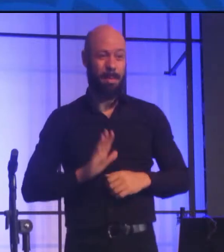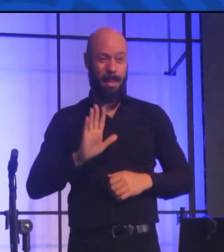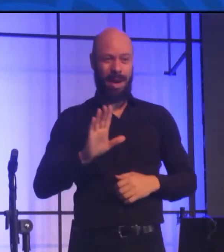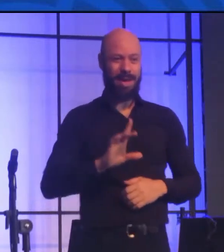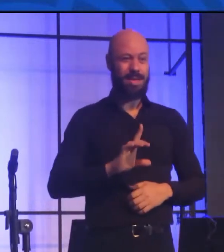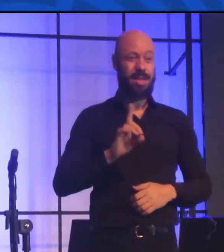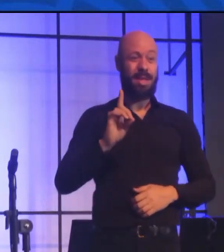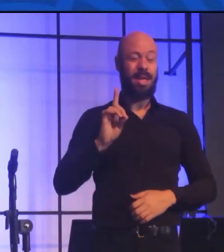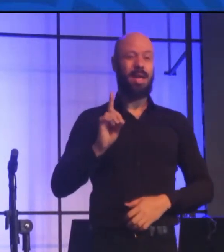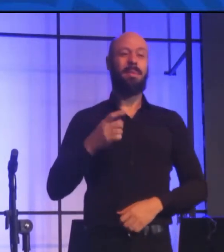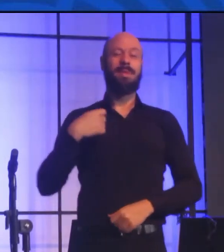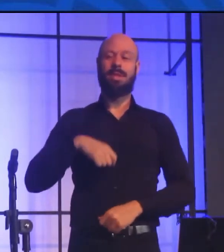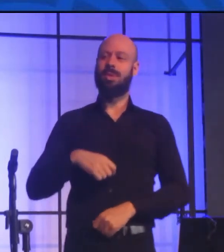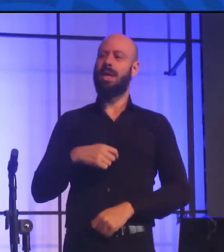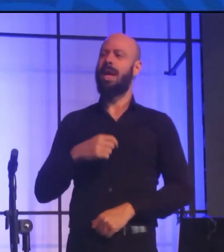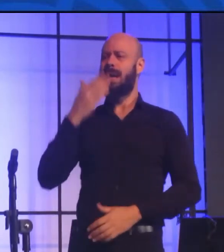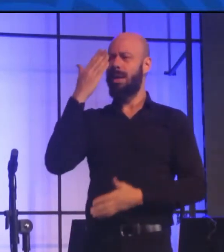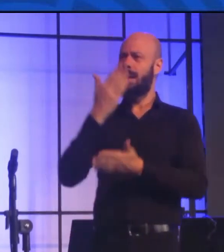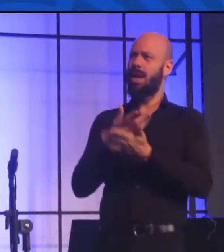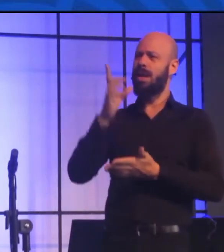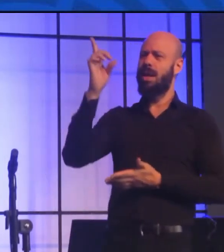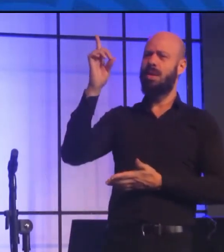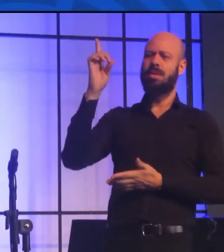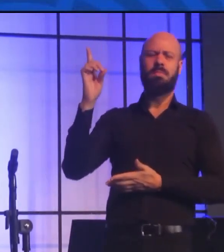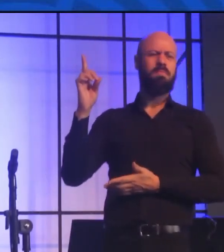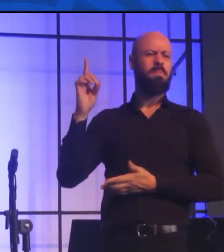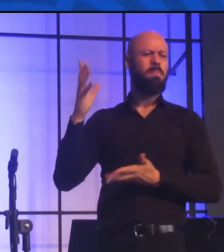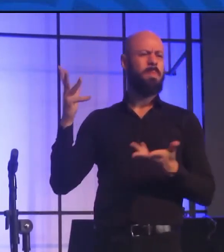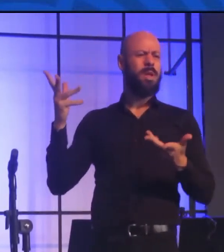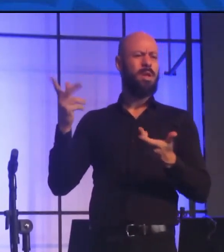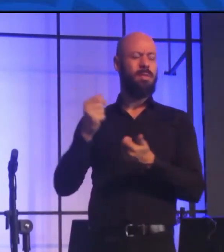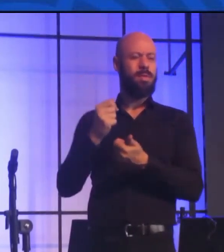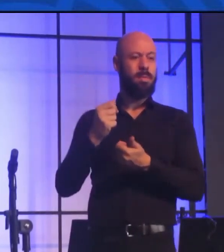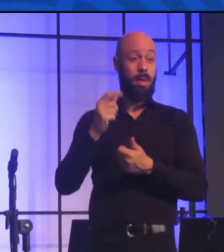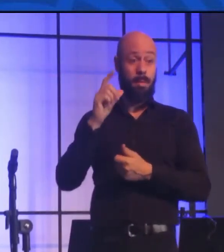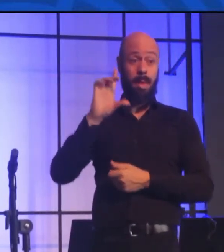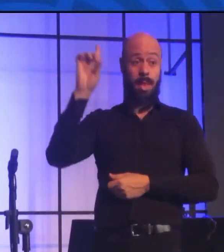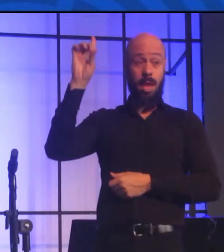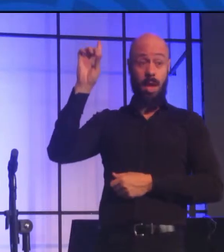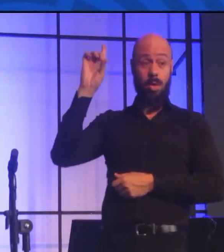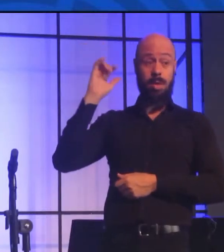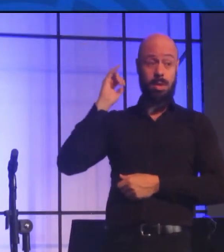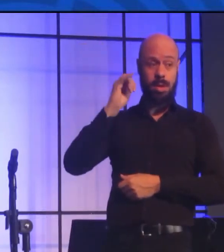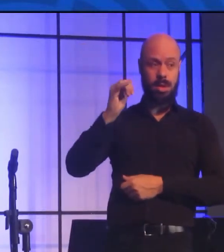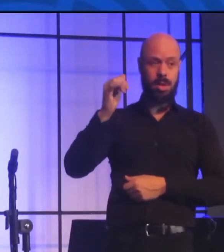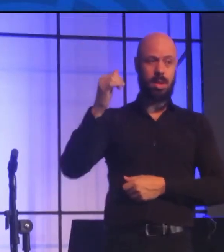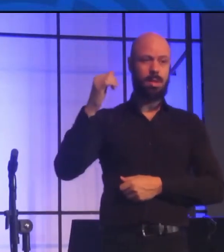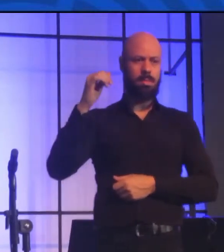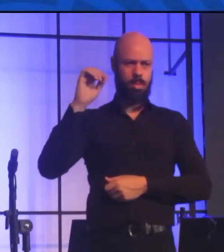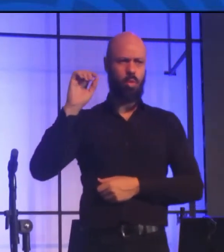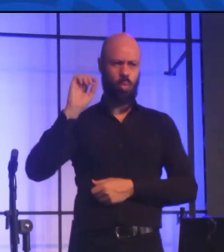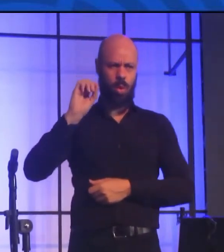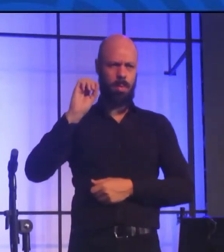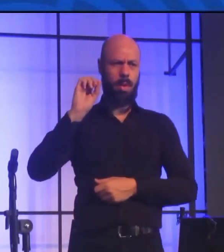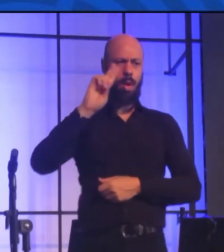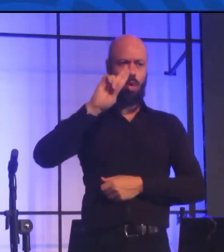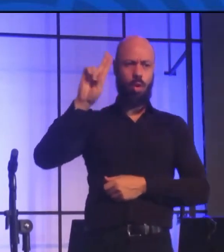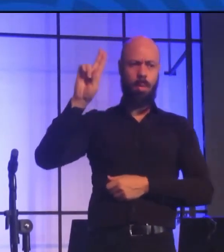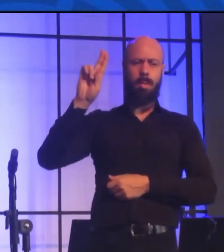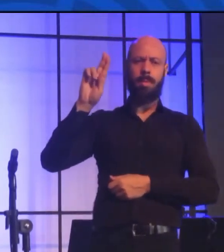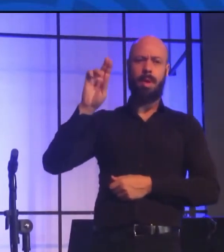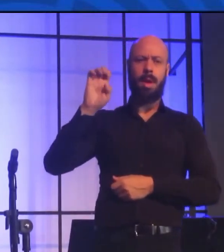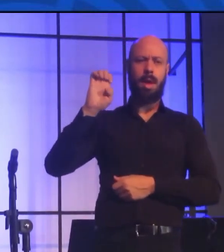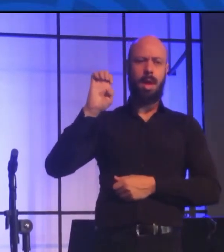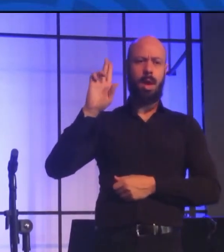sou. O que Deus está querendo dizer quando Ele diz eu sou o que sou? Ele está dizendo que quando você se depara com um